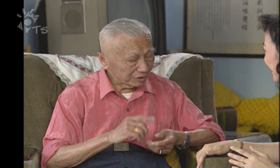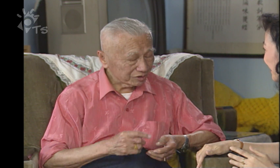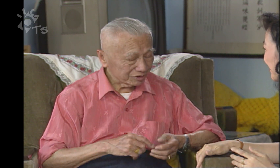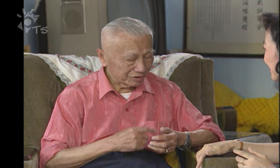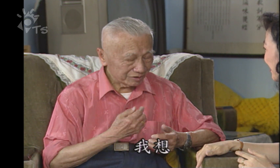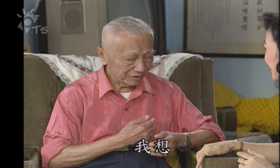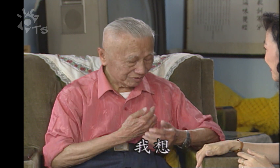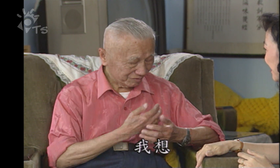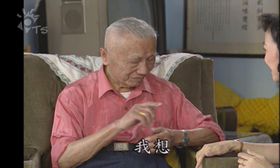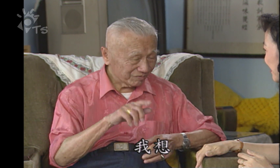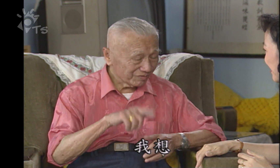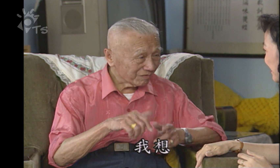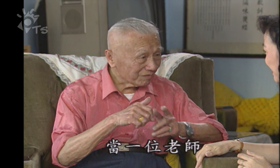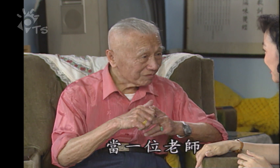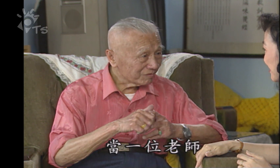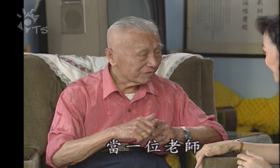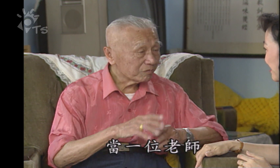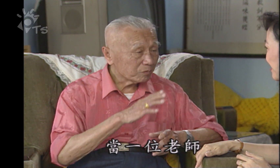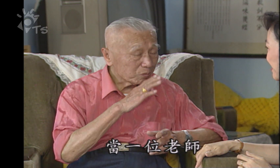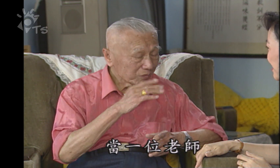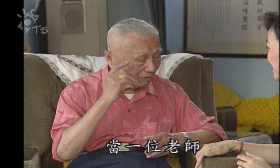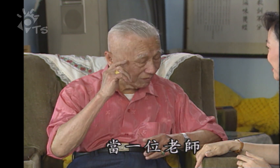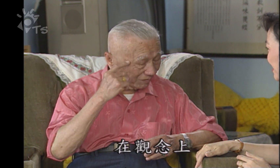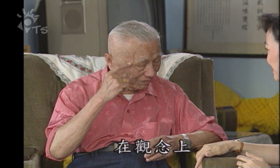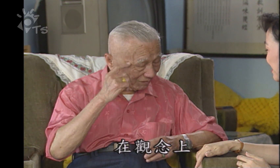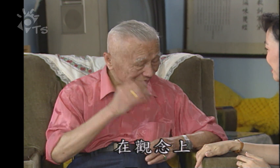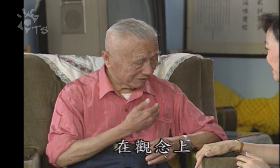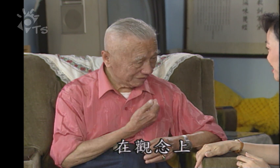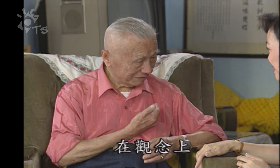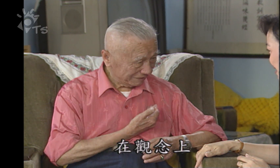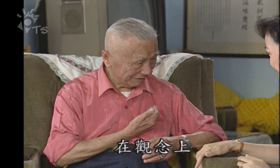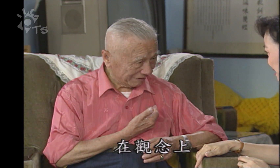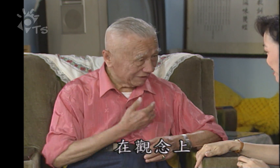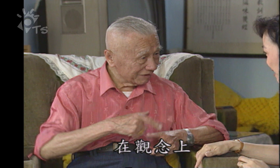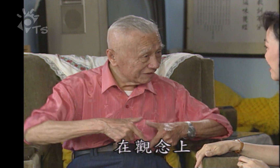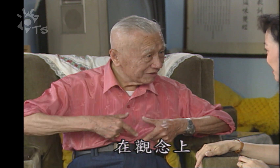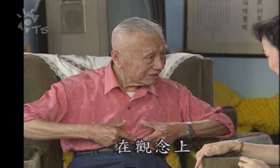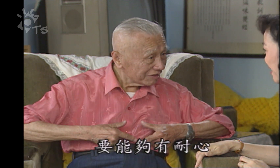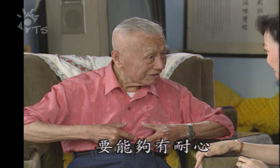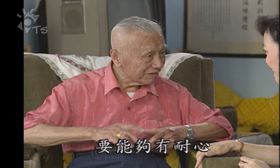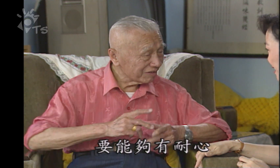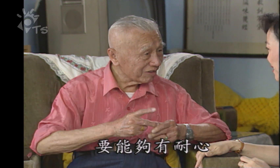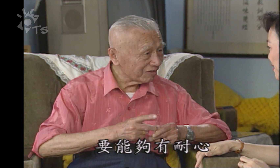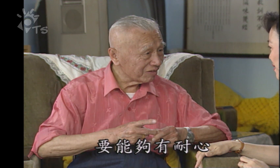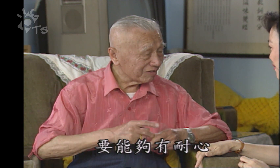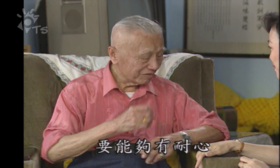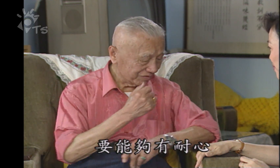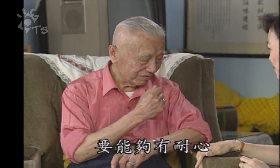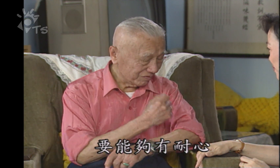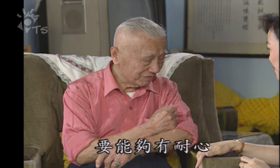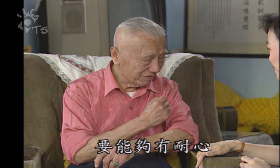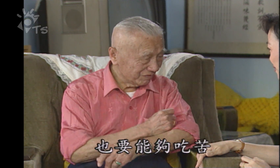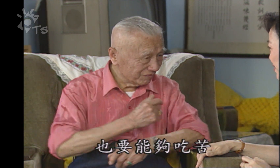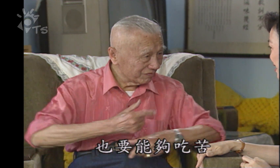我想啊，当一位老师啊，在观念上呢，要能够有耐心，也要能够吃